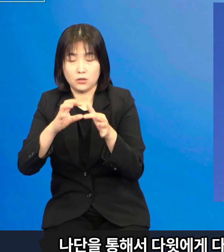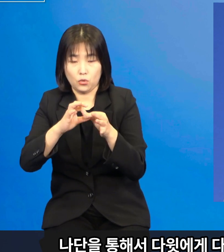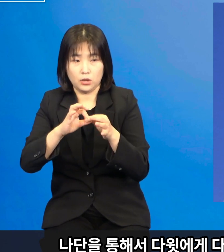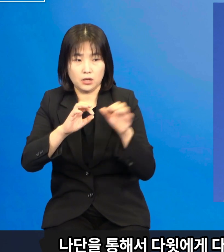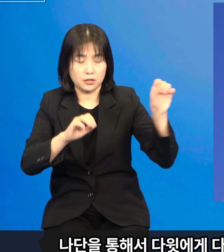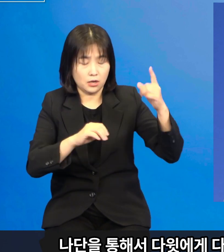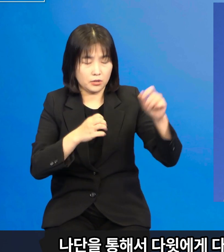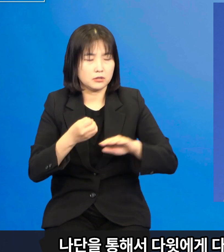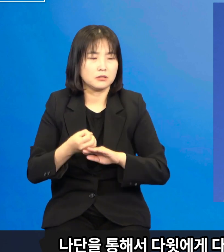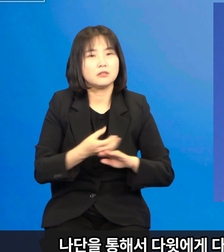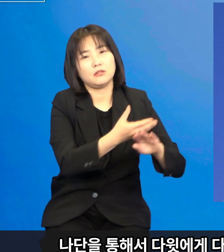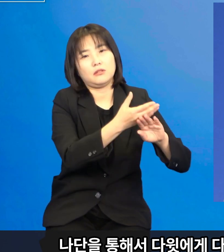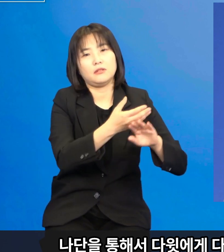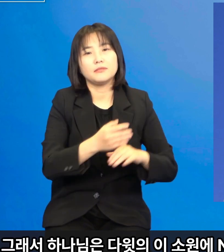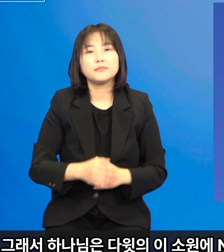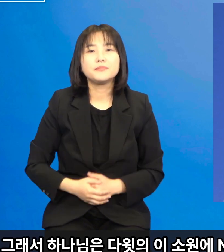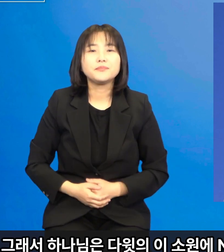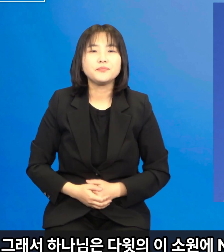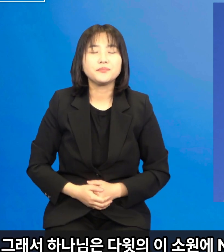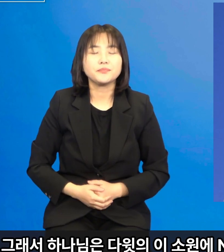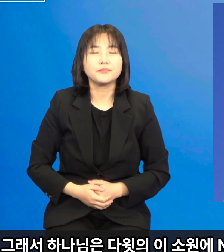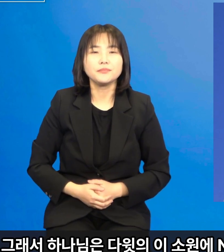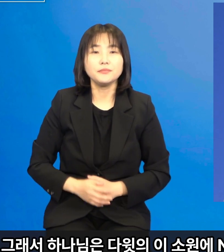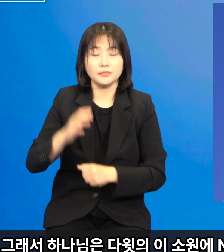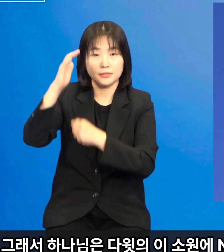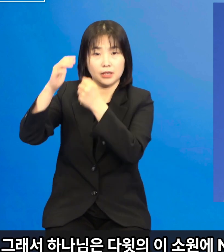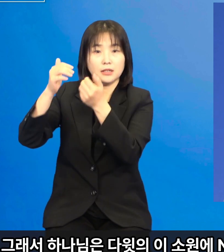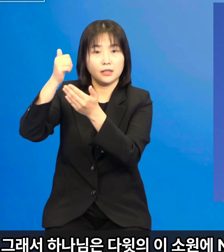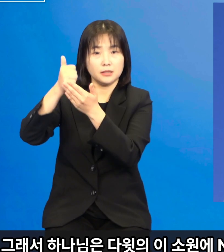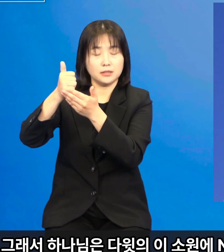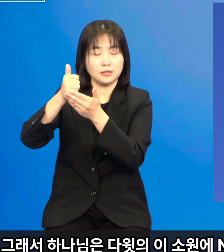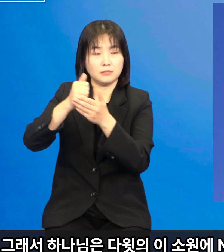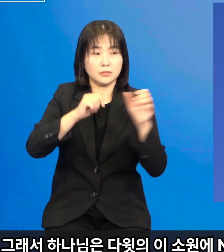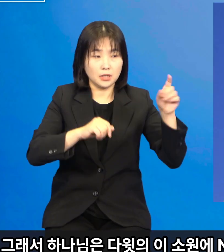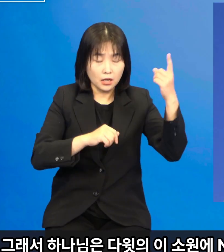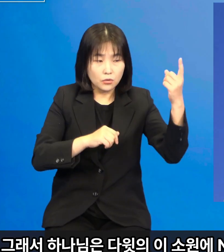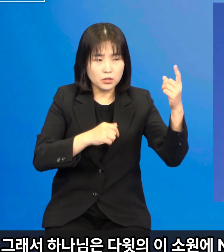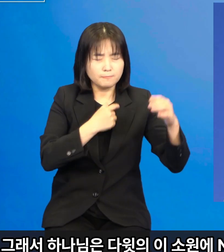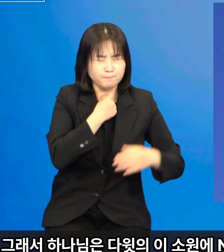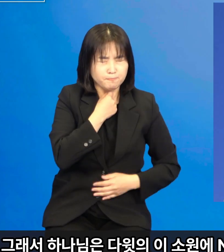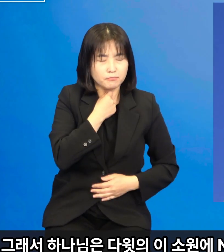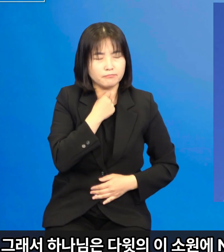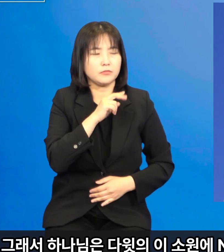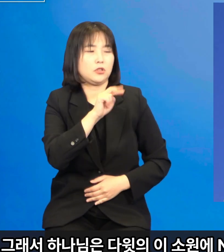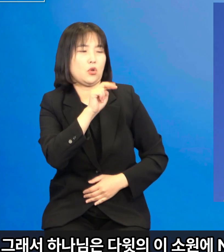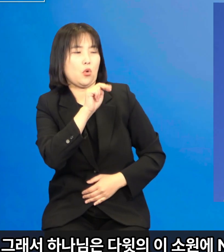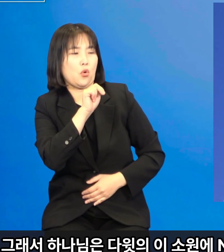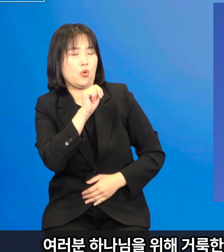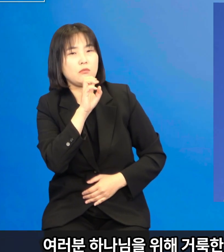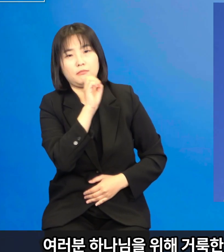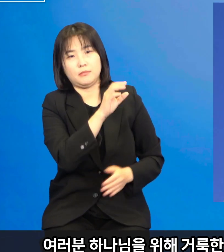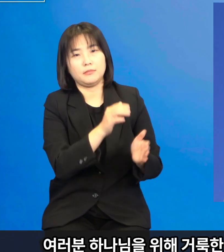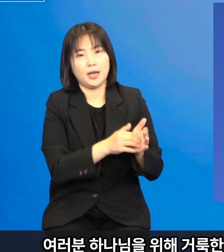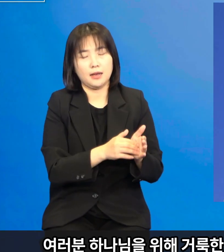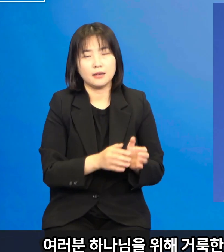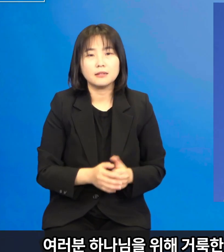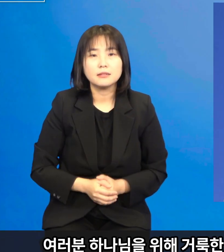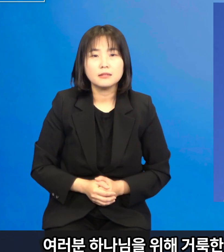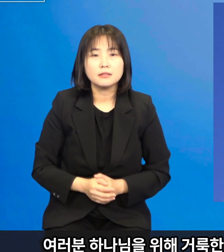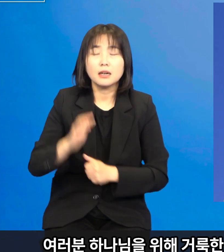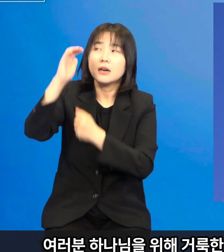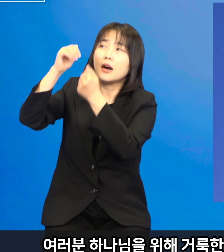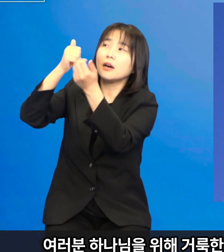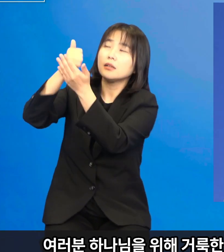일깨워 주시는 거죠. 그래서 하나님은 다윗의 이 소원에 노라고 말씀을 하시는, 거절을 하십니다. 여러분,